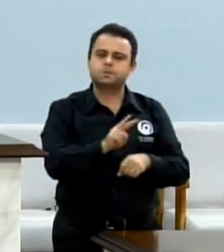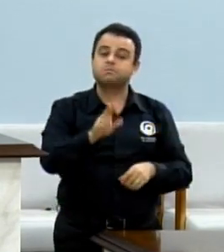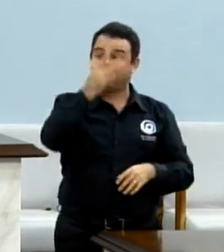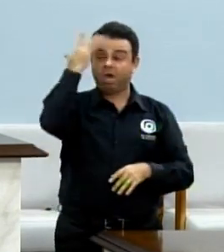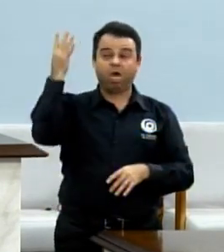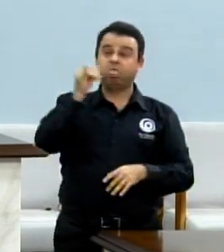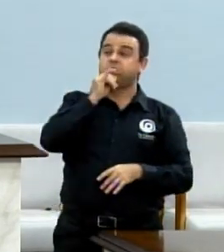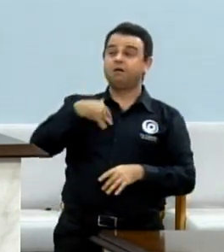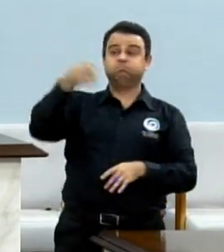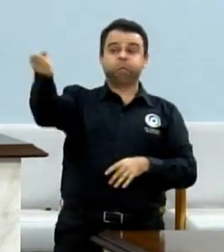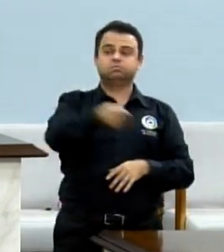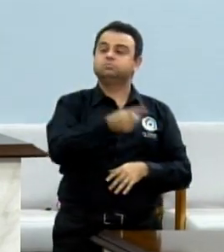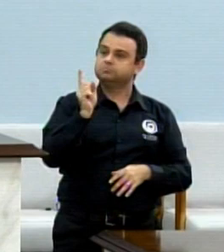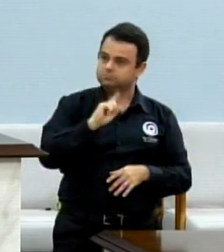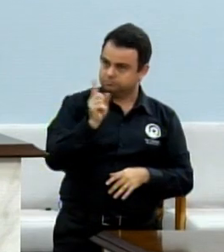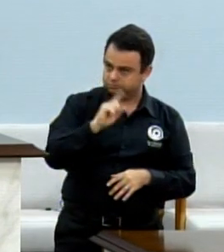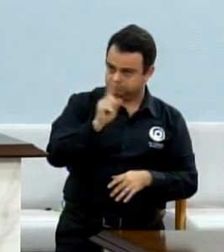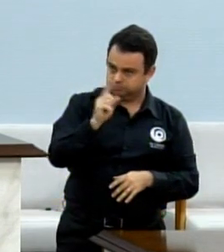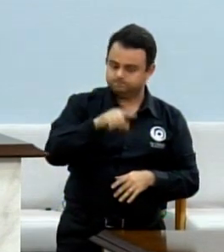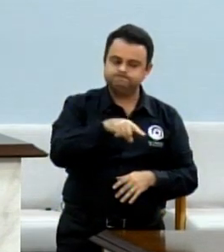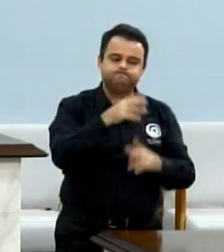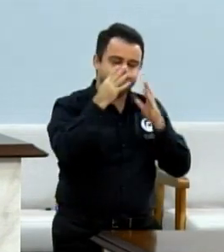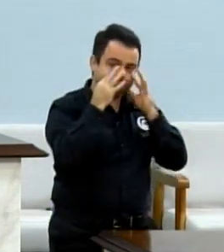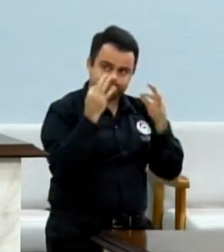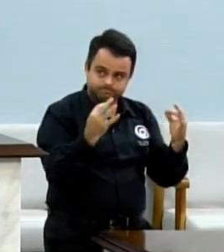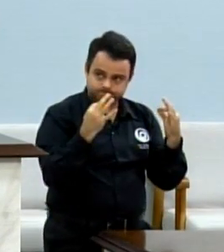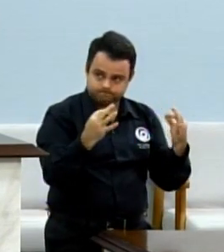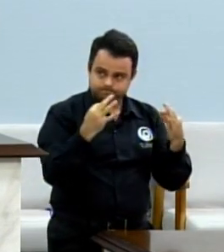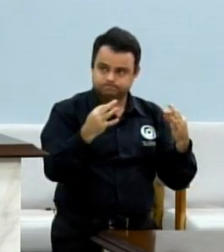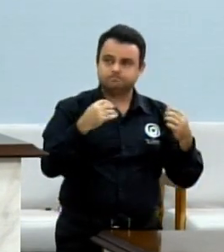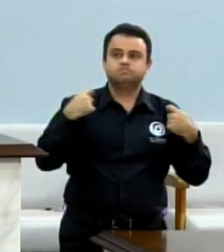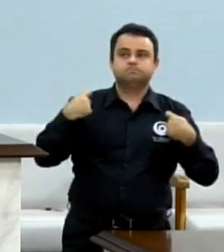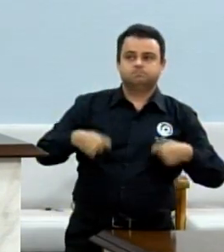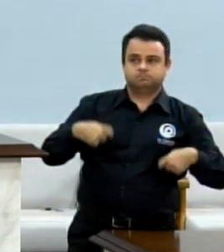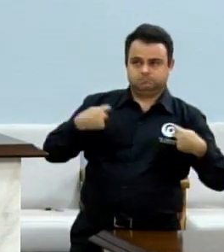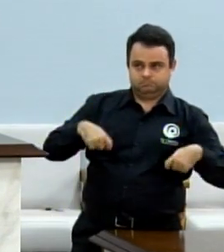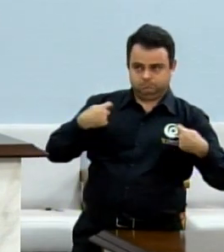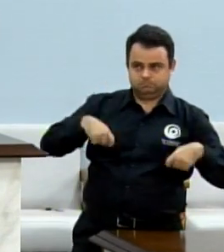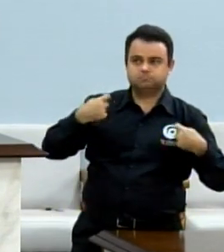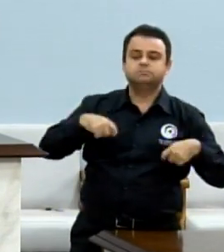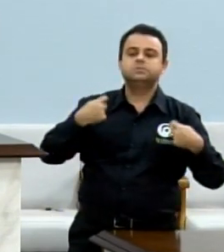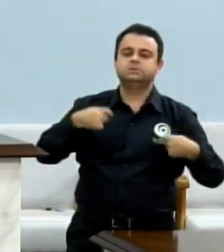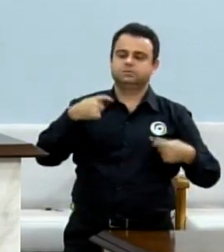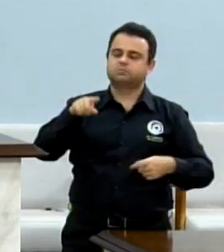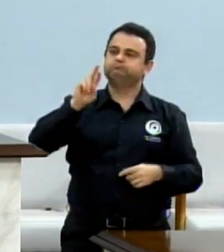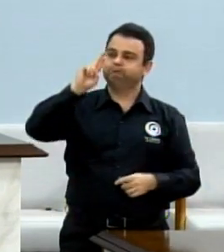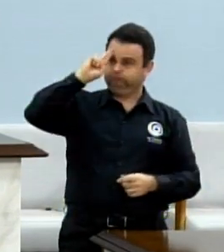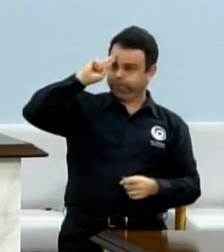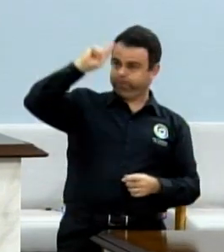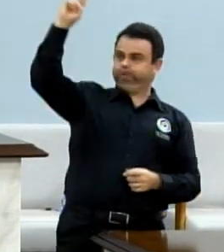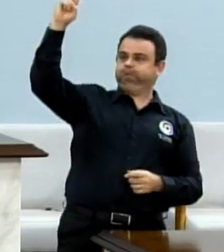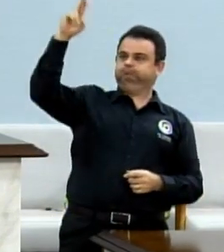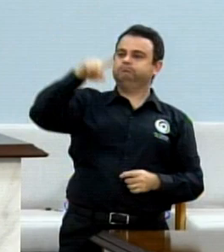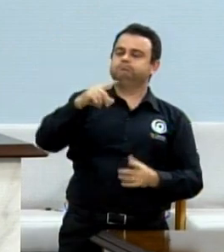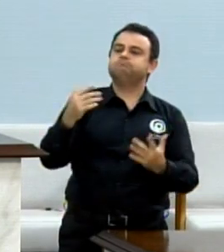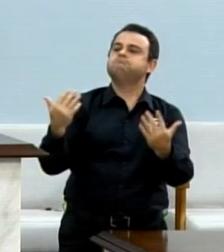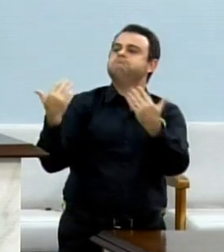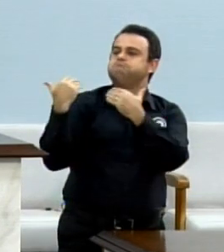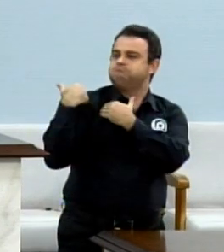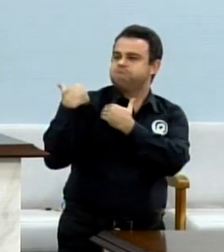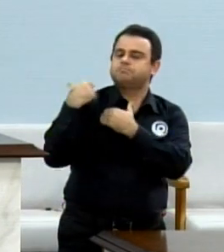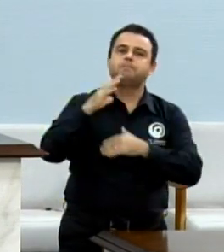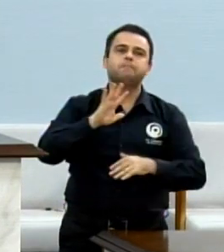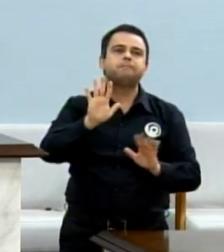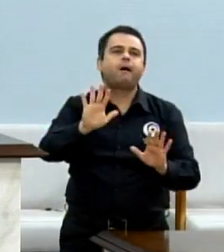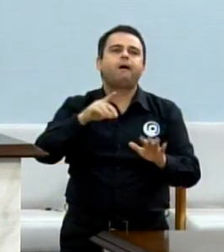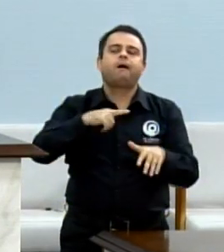coisa. O link direto com a autoridade nacional, com a ANPD, é o cara do DPO, é a figura dele, né? E para essa tem várias vertentes, é um